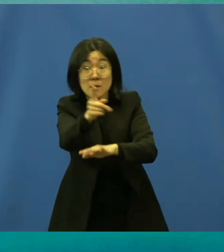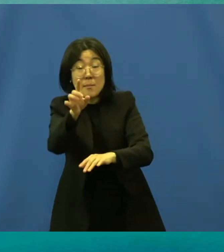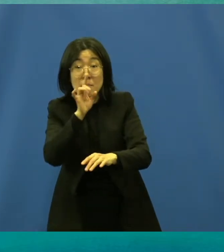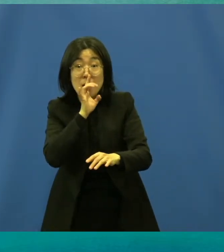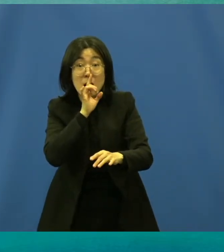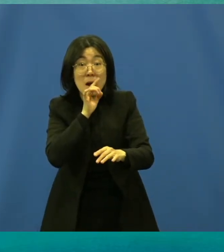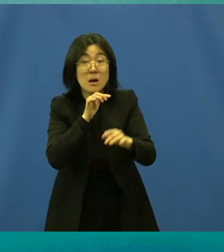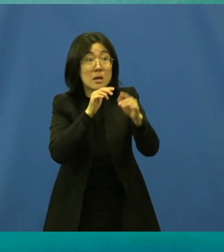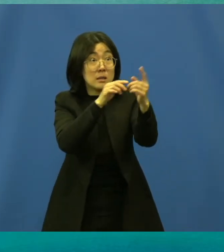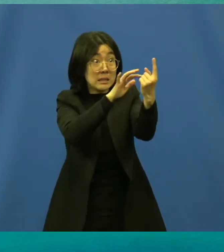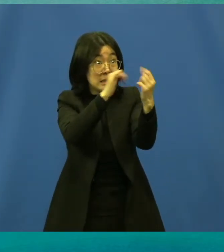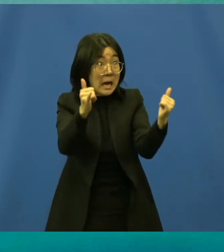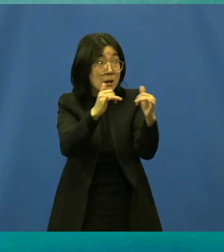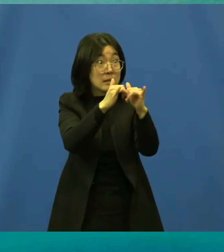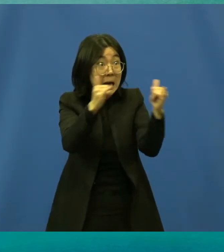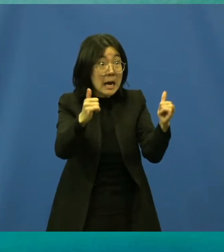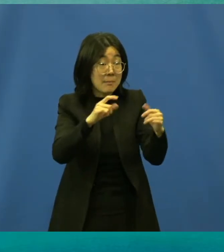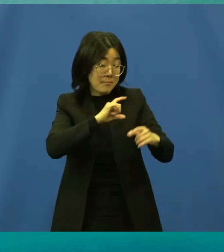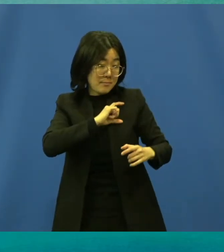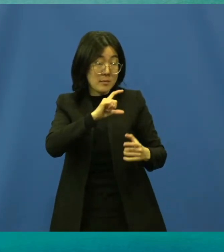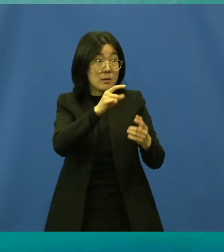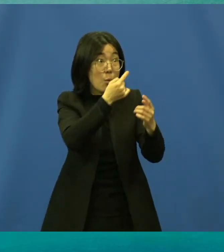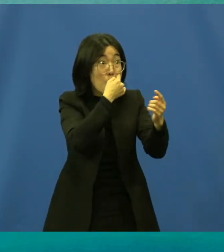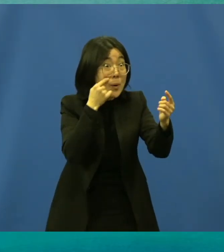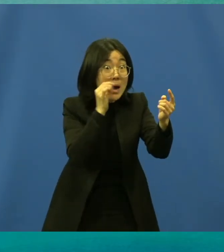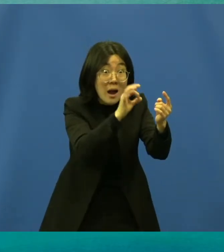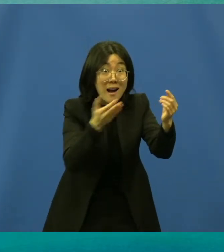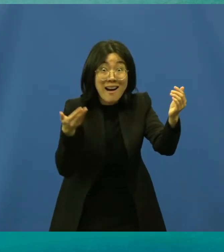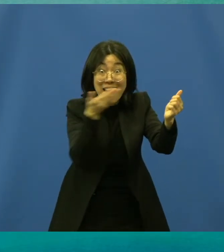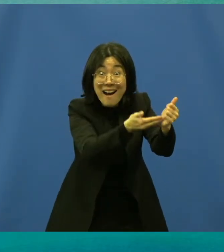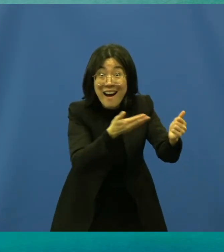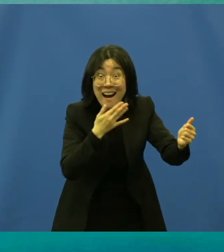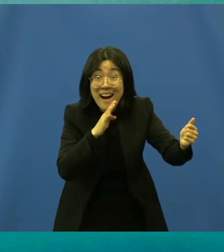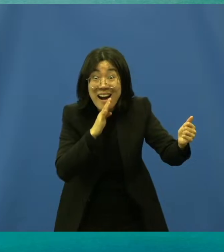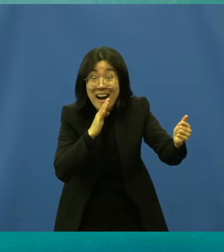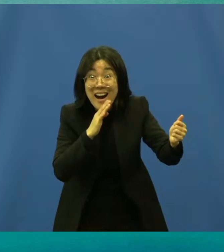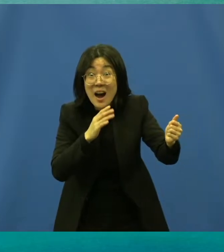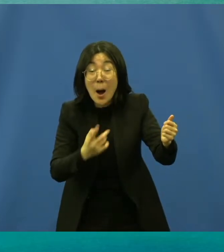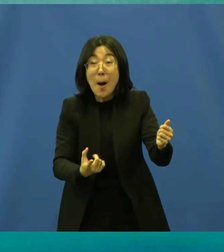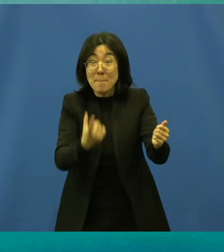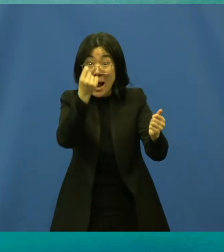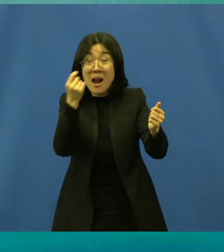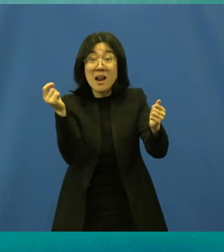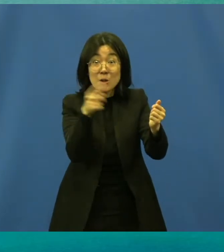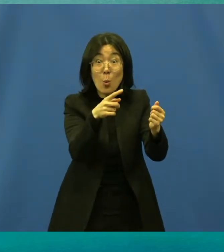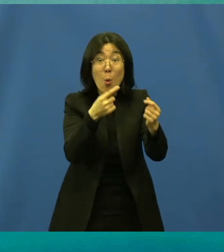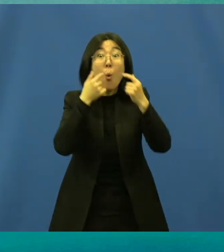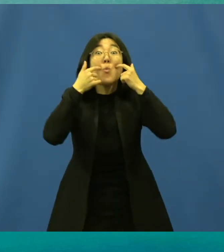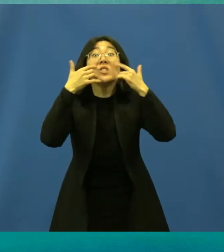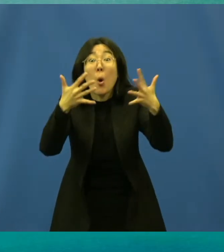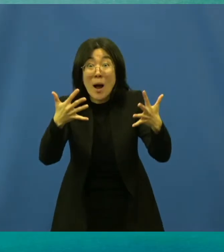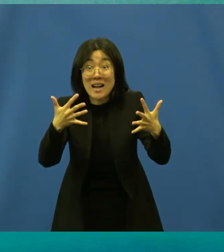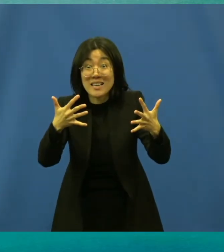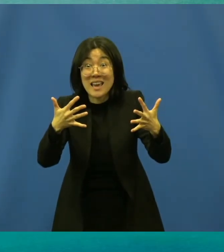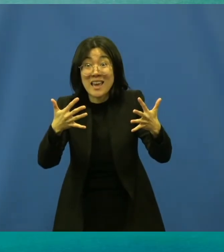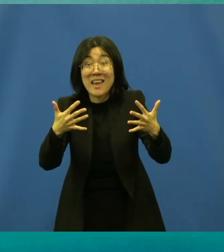특급 나 잘 모르겠네. 그거 있잖아요. 그거예요. 이건 여러분, 하나님의